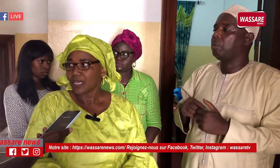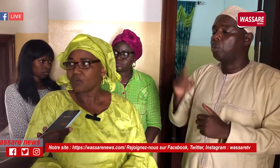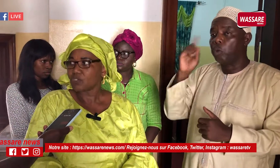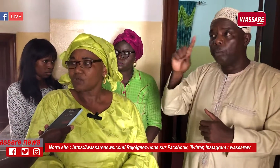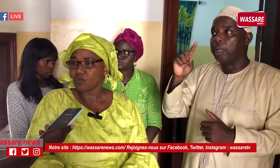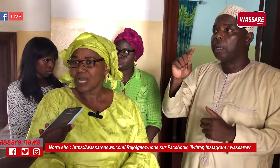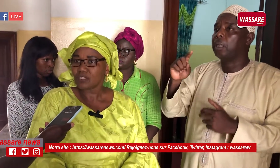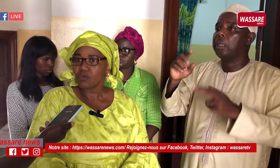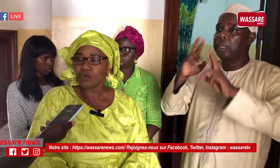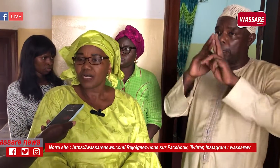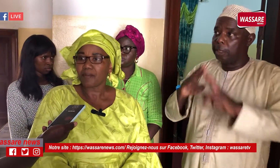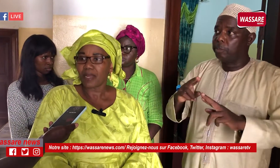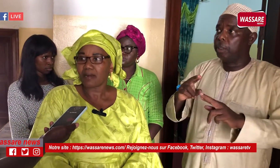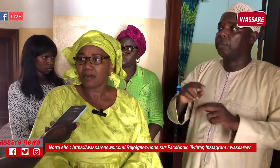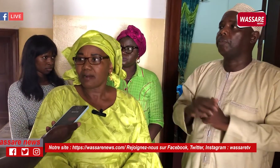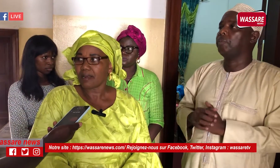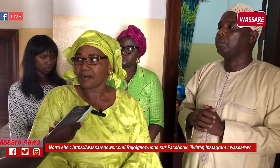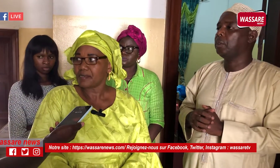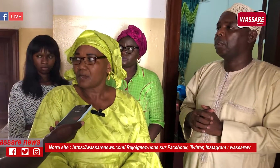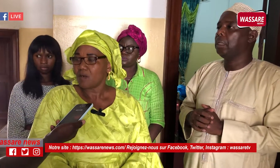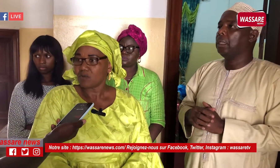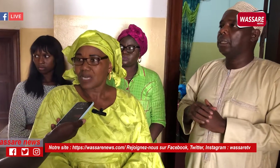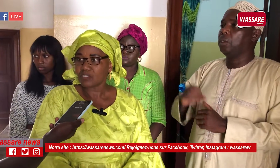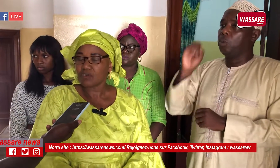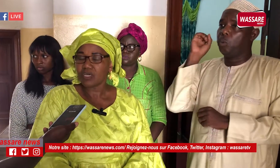langue. Et aussi, nous lançons un appel